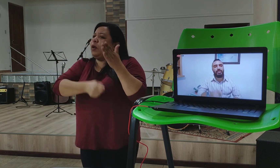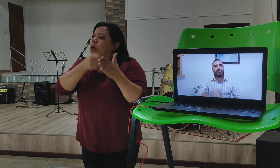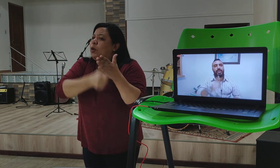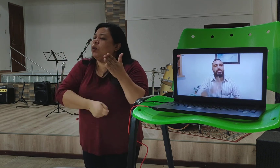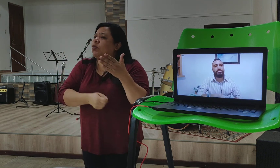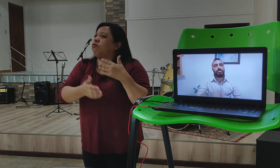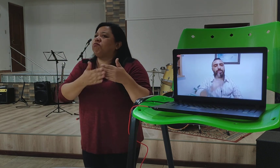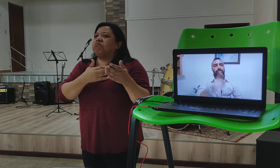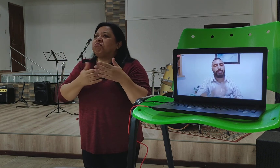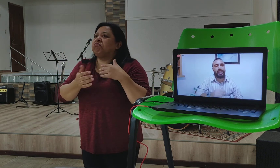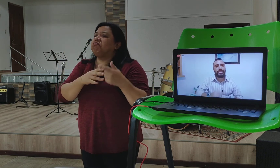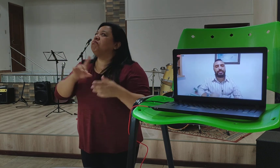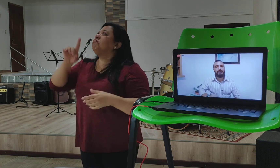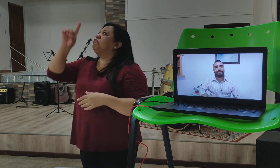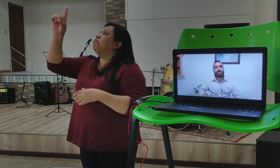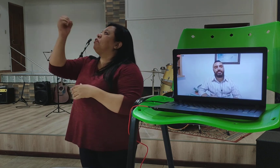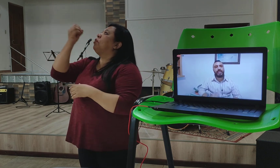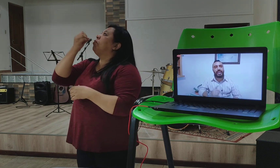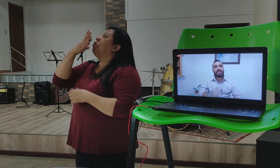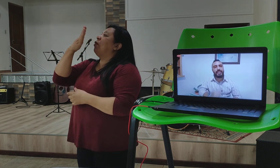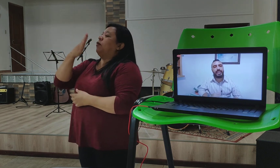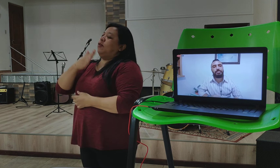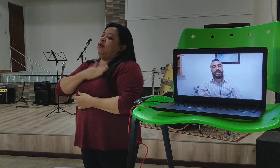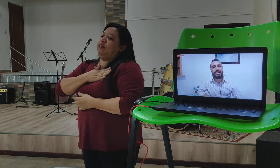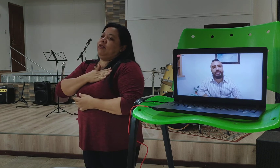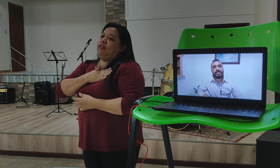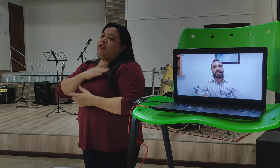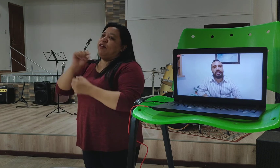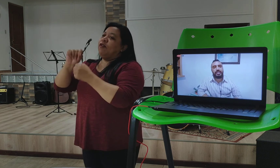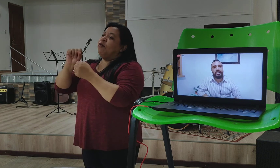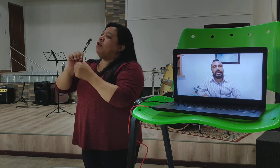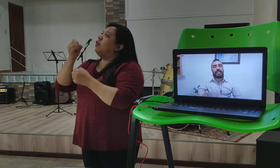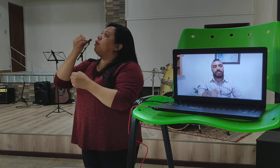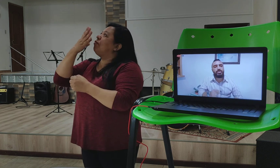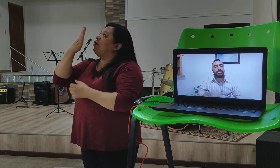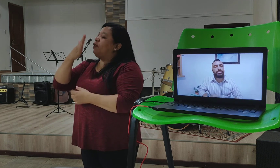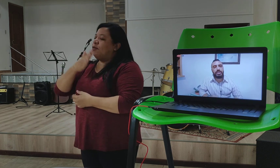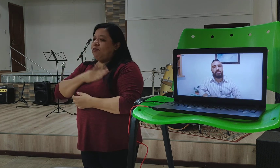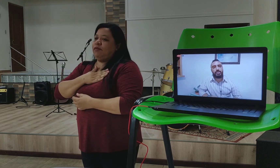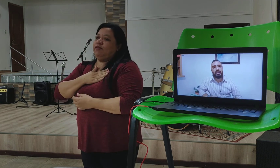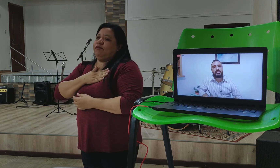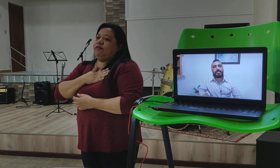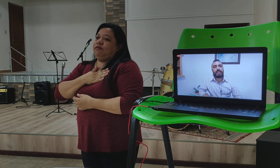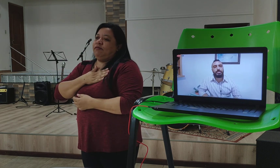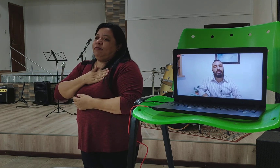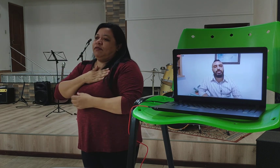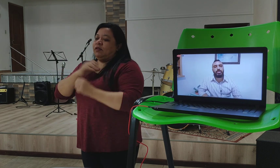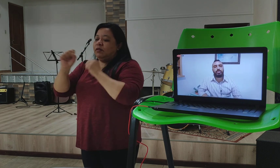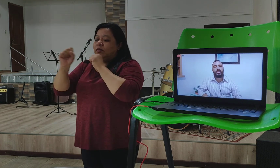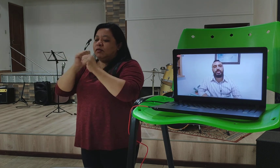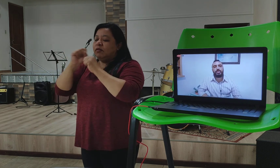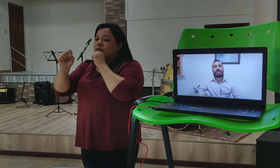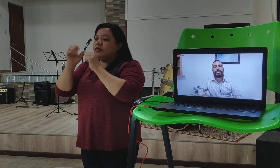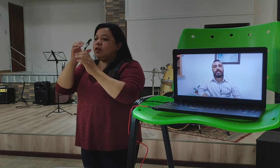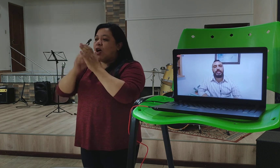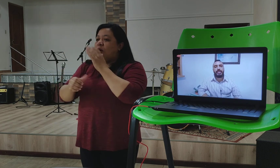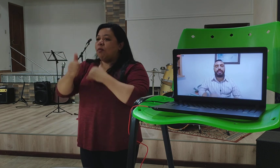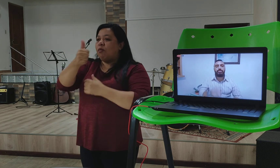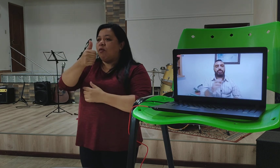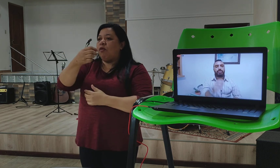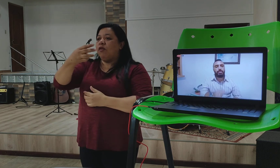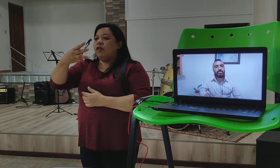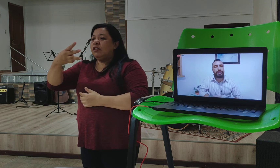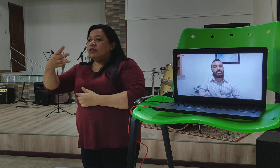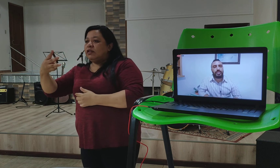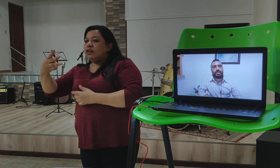me tem feito muito bem. Esta é a palavra. É isso que o Salmo 13 traz para os nossos corações. É isso